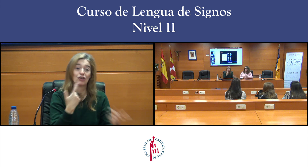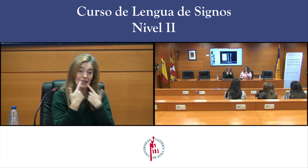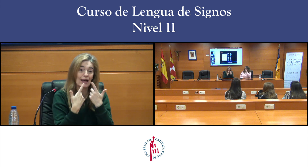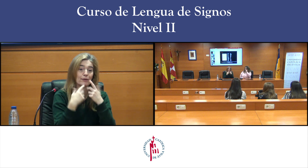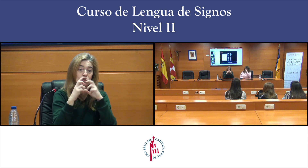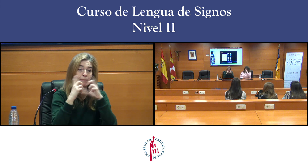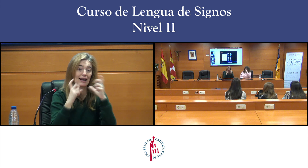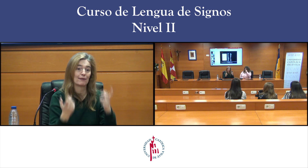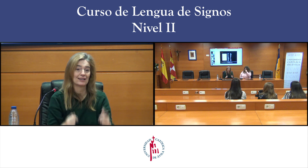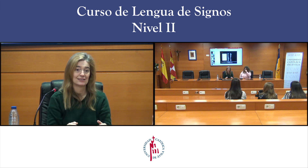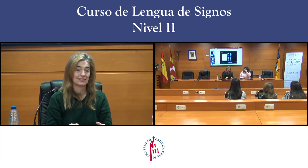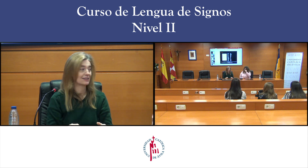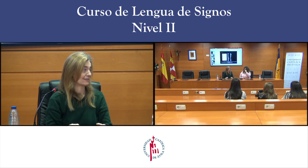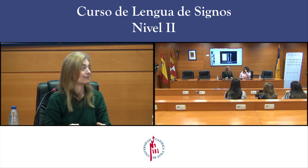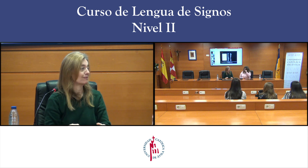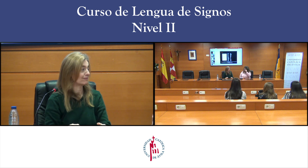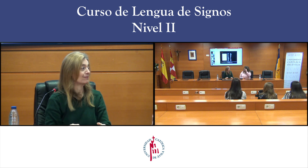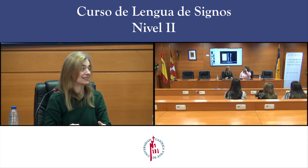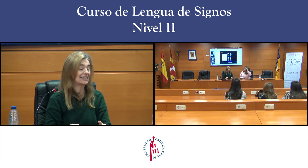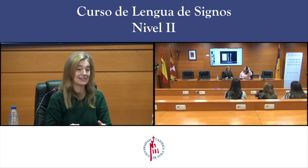es importante la lectura de labios